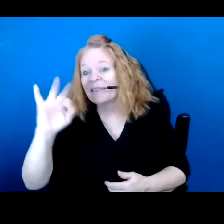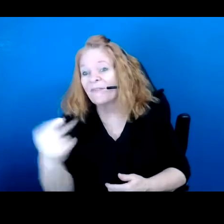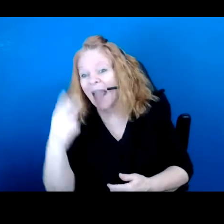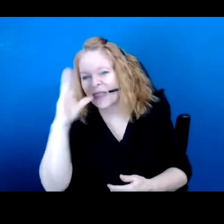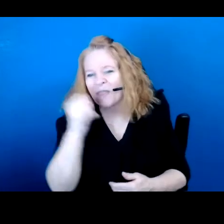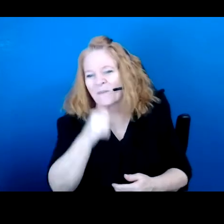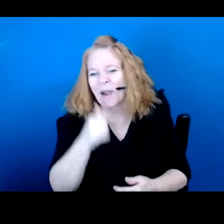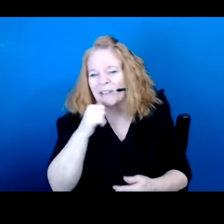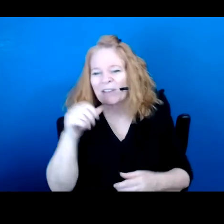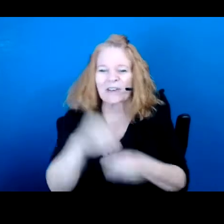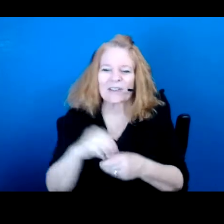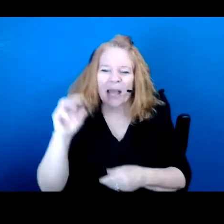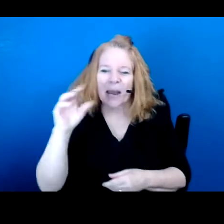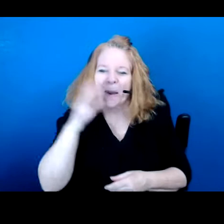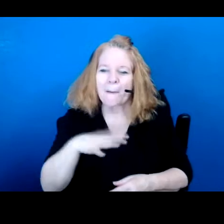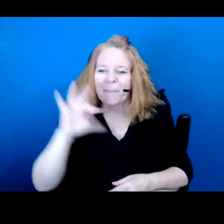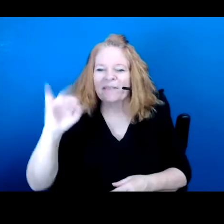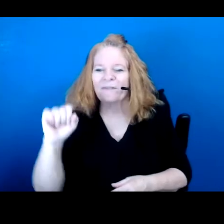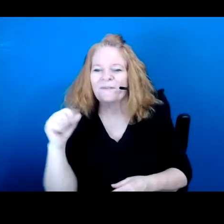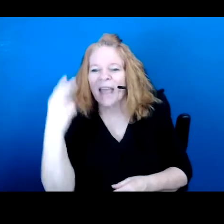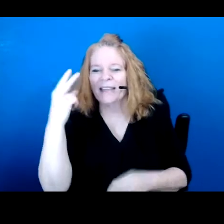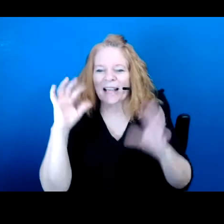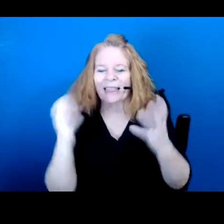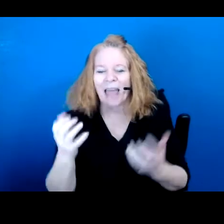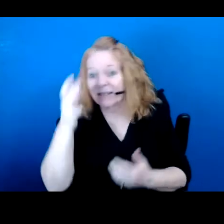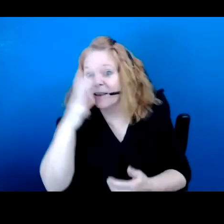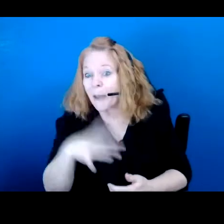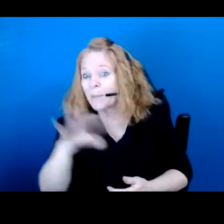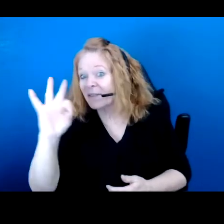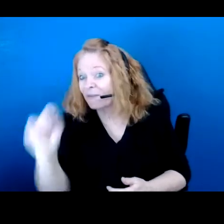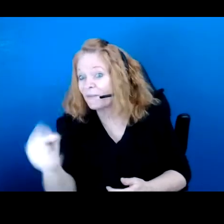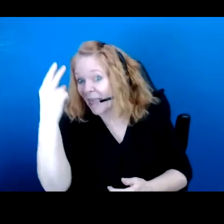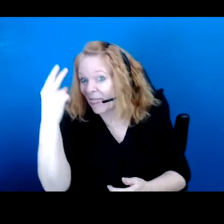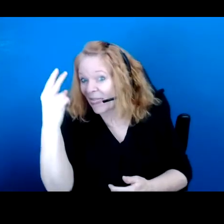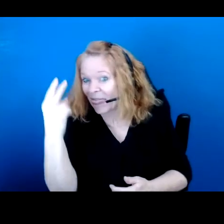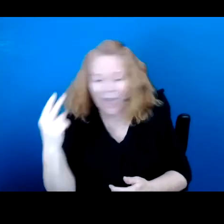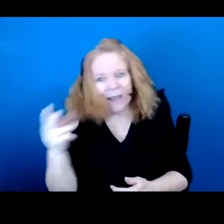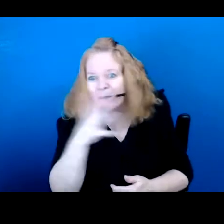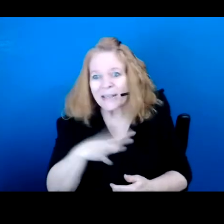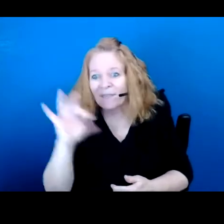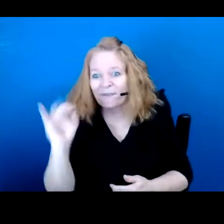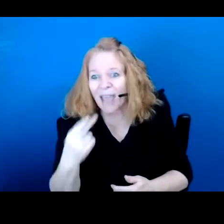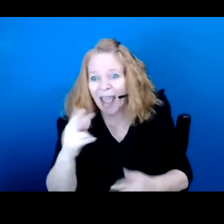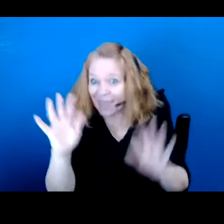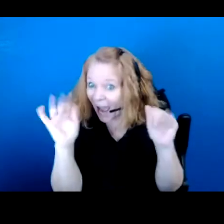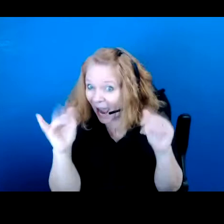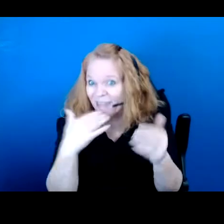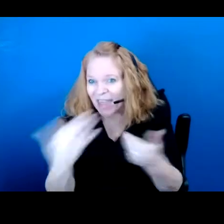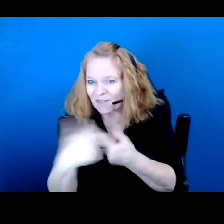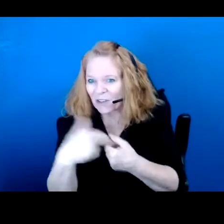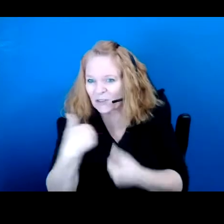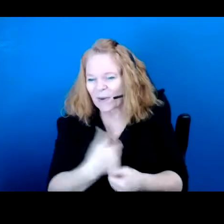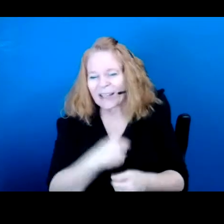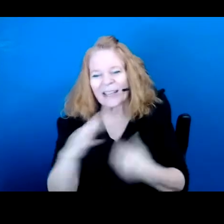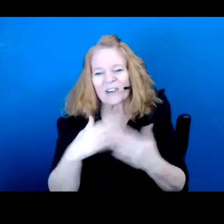maestra peit y todos los muchachos muchachos de la clase de la maestra page maestra page maestra